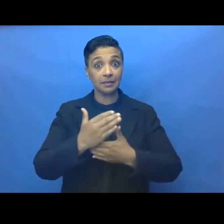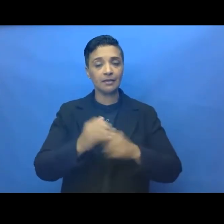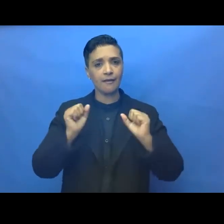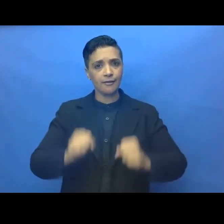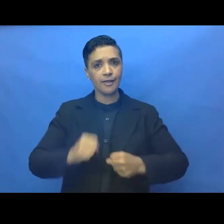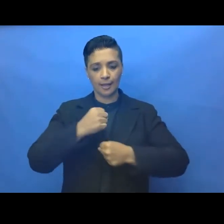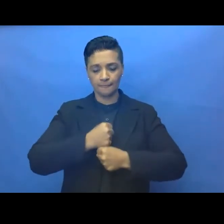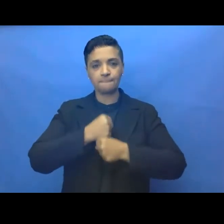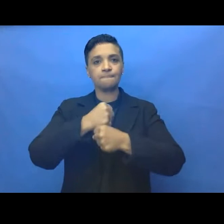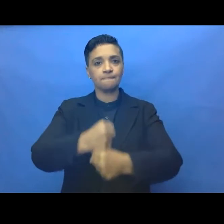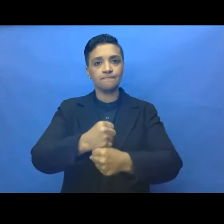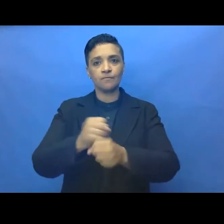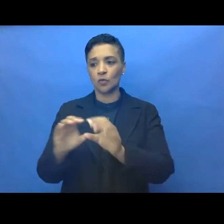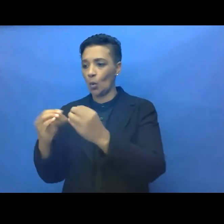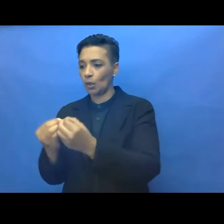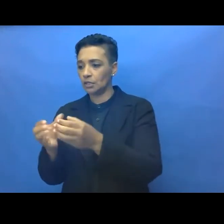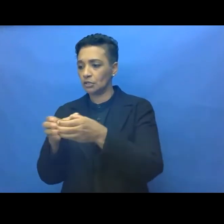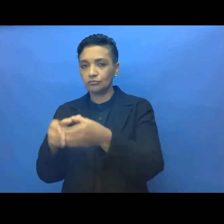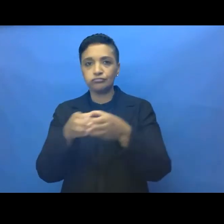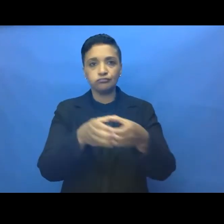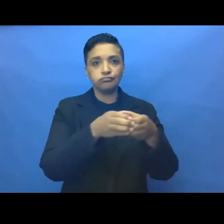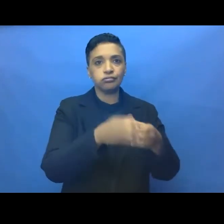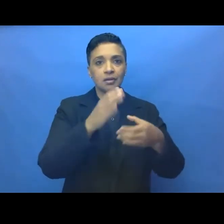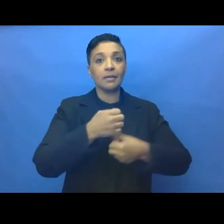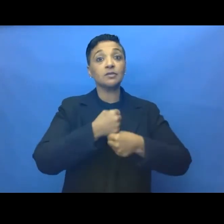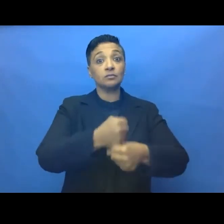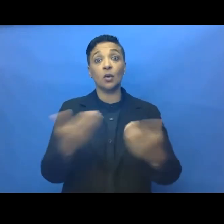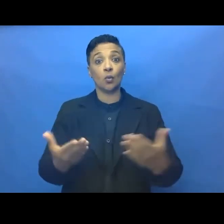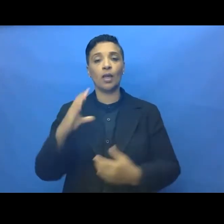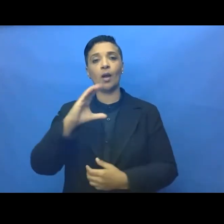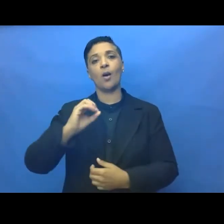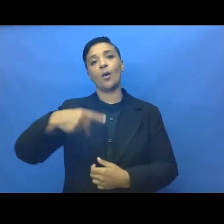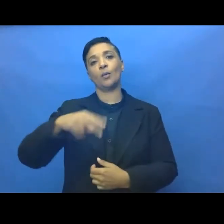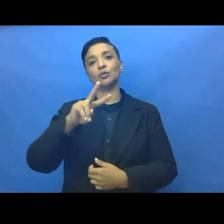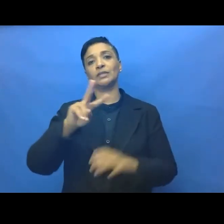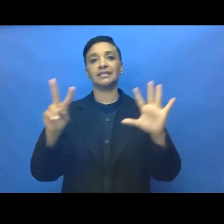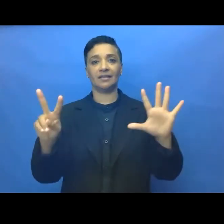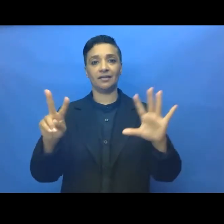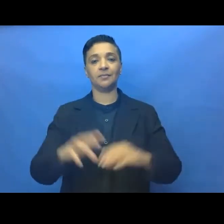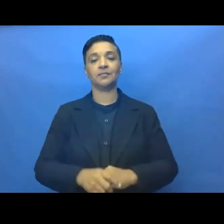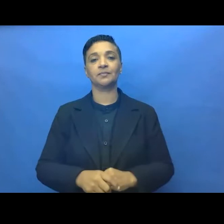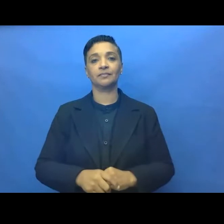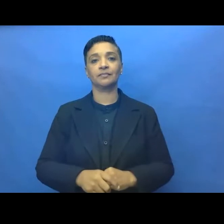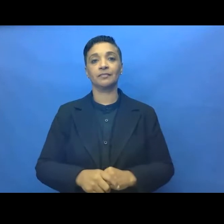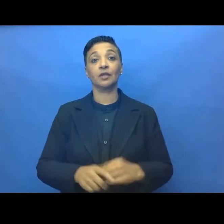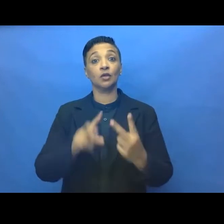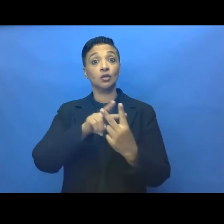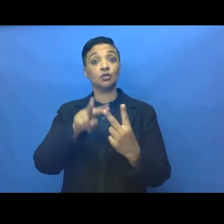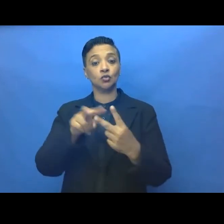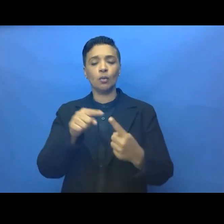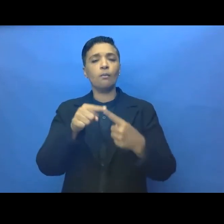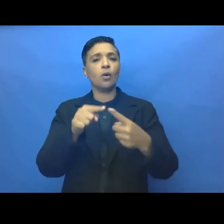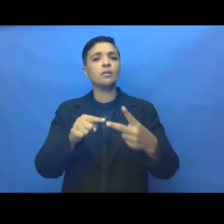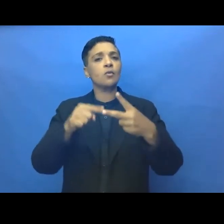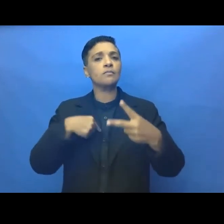participation signifiante de personnes et organisations, personnes handicapées, l'organisation